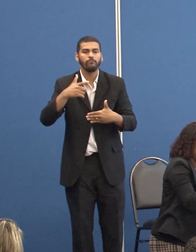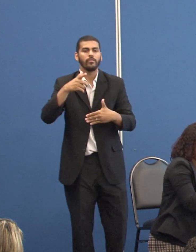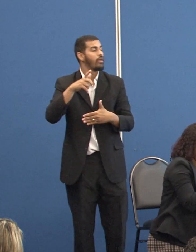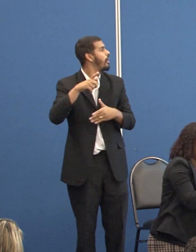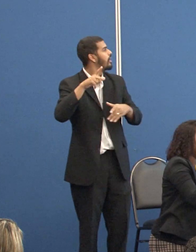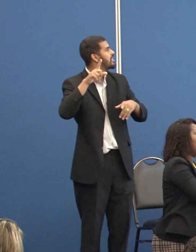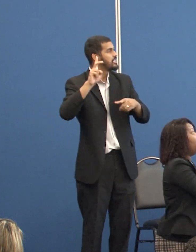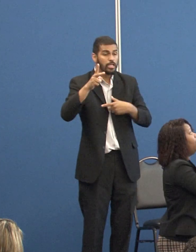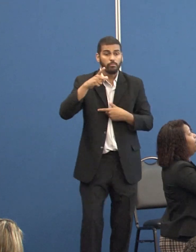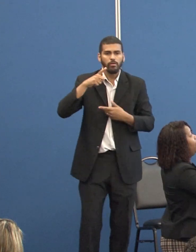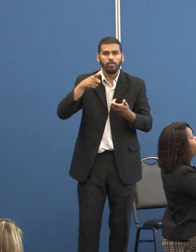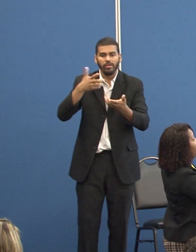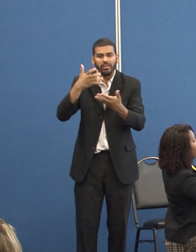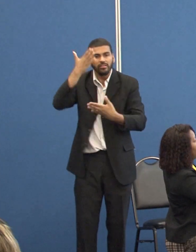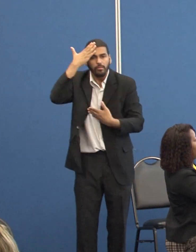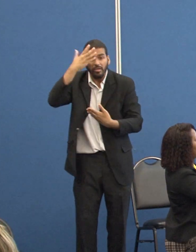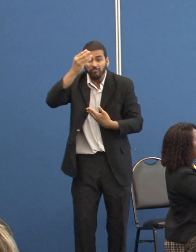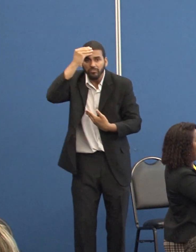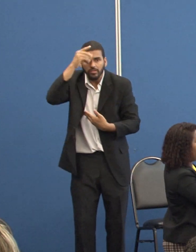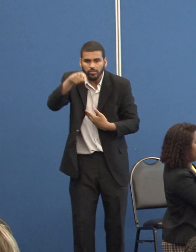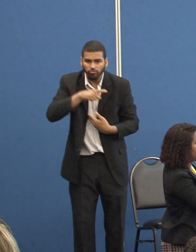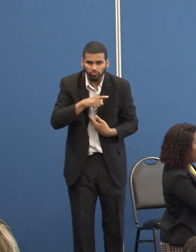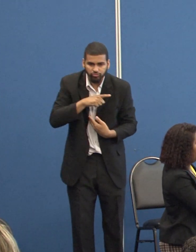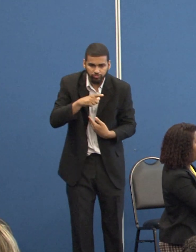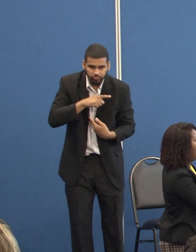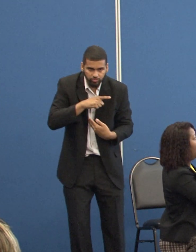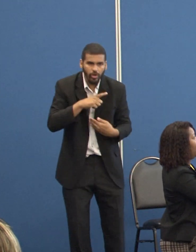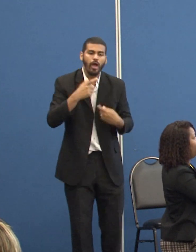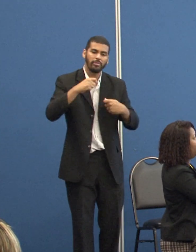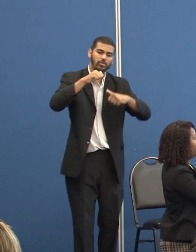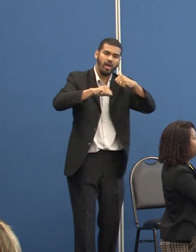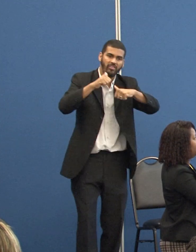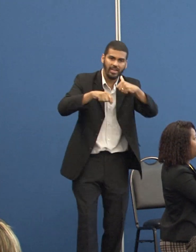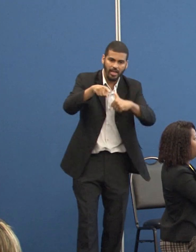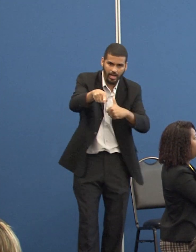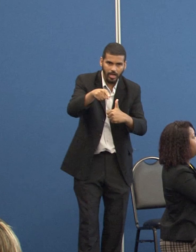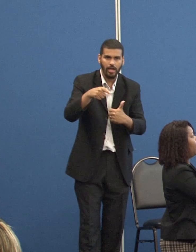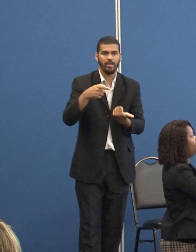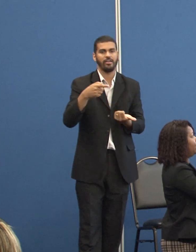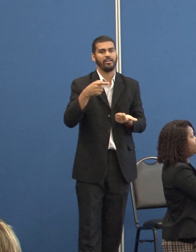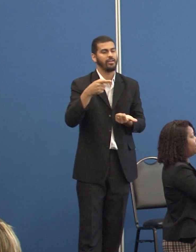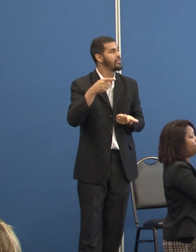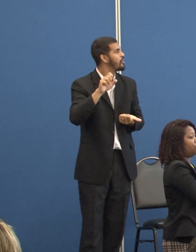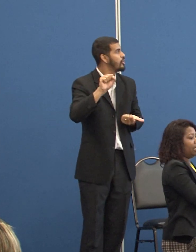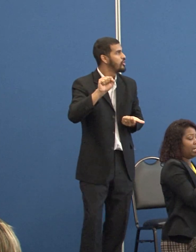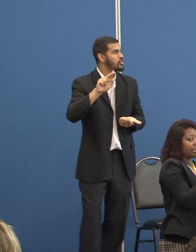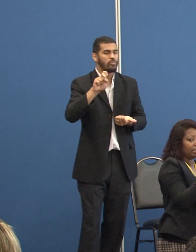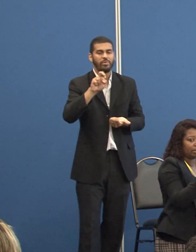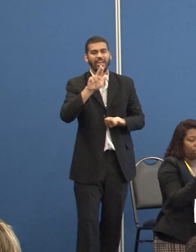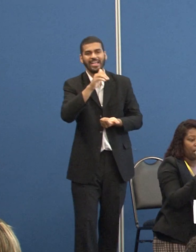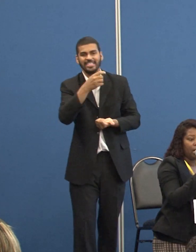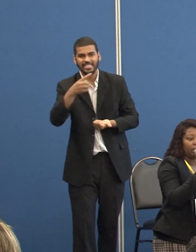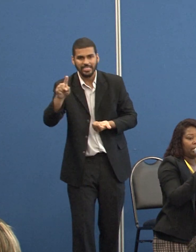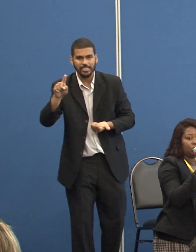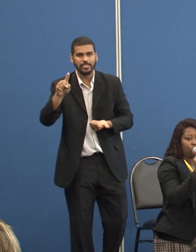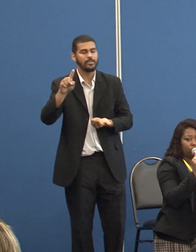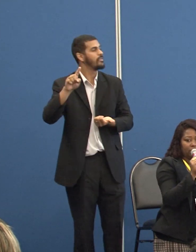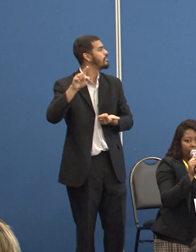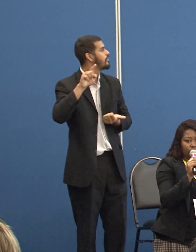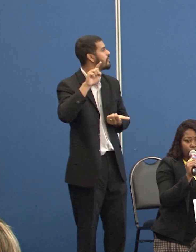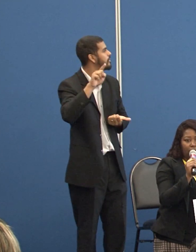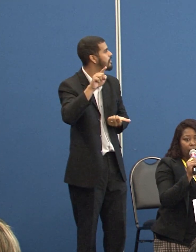fazer a avaliação. Eu preciso ter a superação, a aplicação e generalização